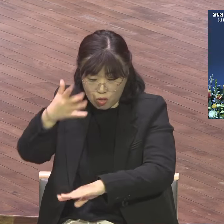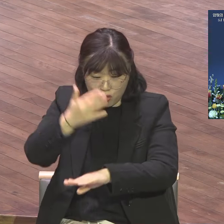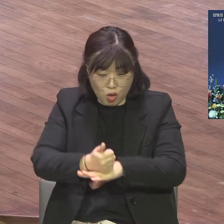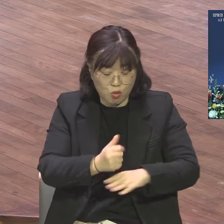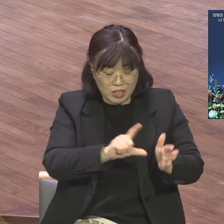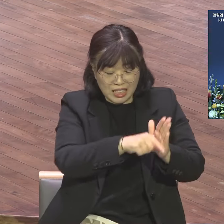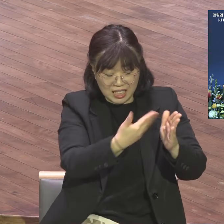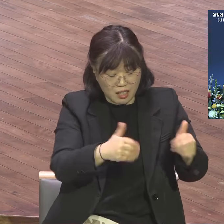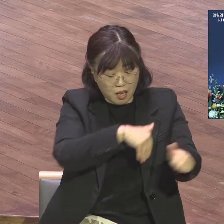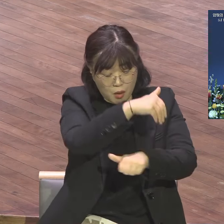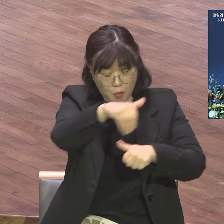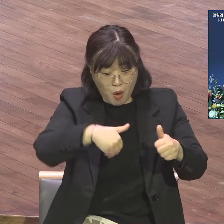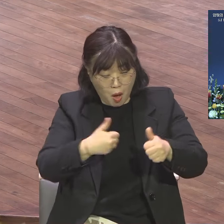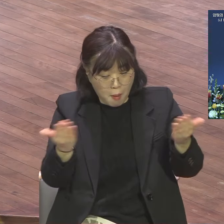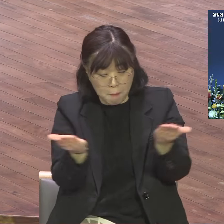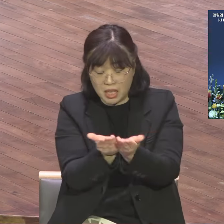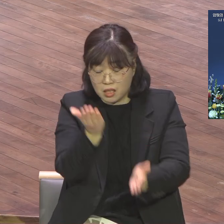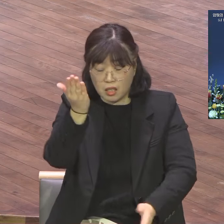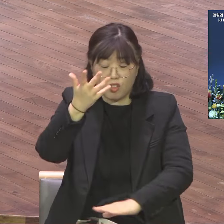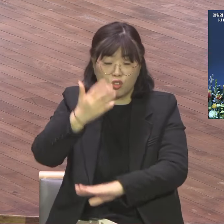넘문 닫지.